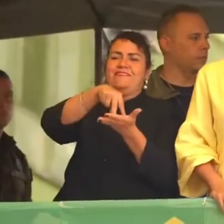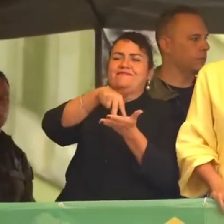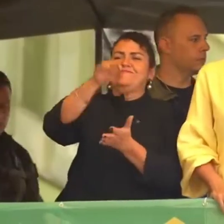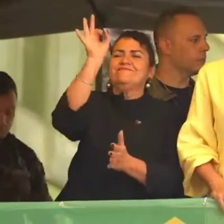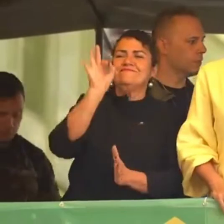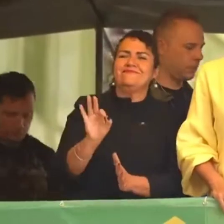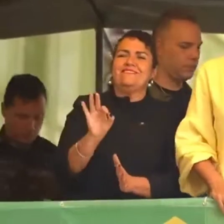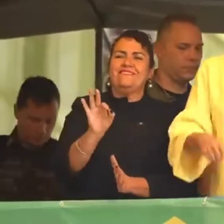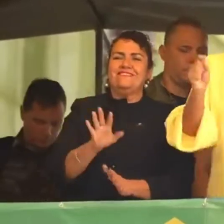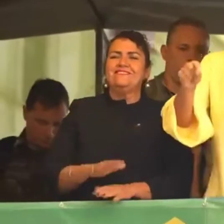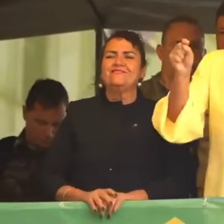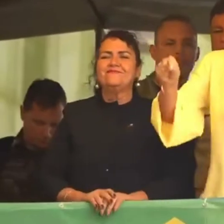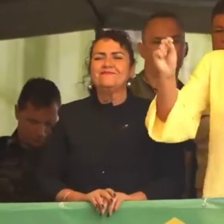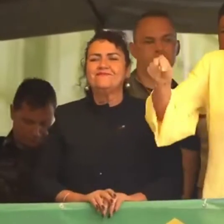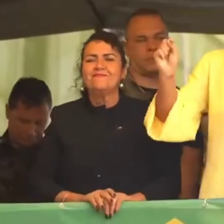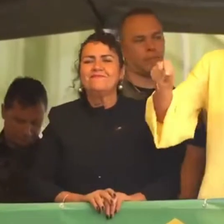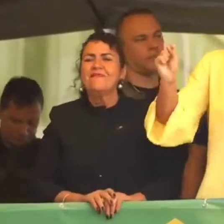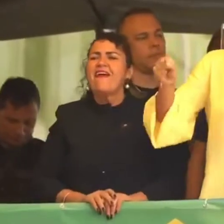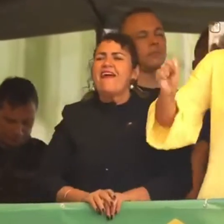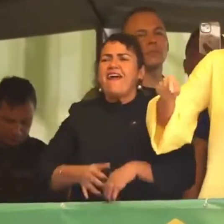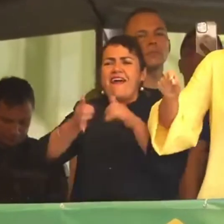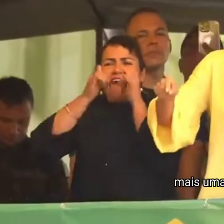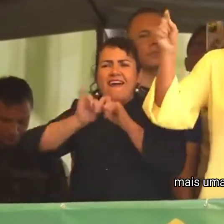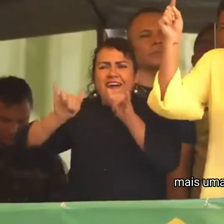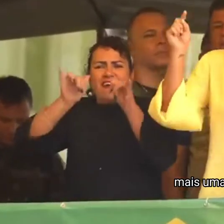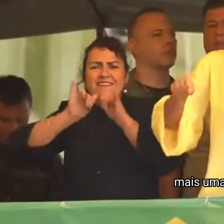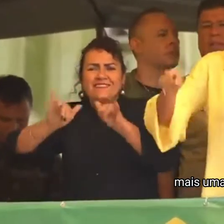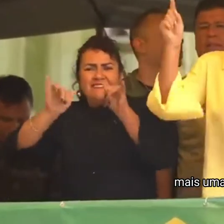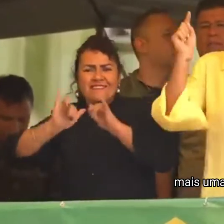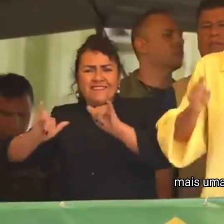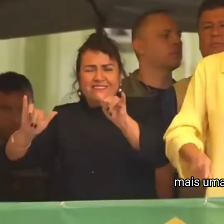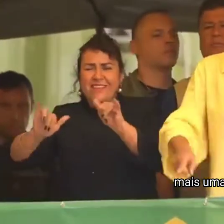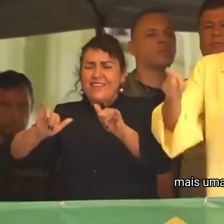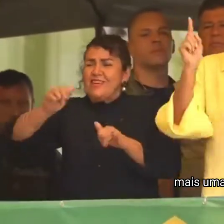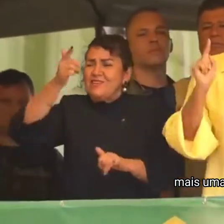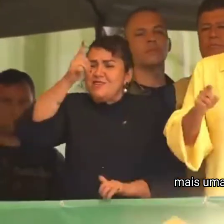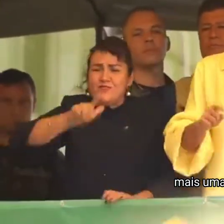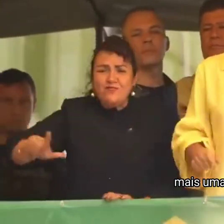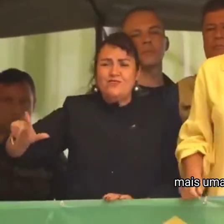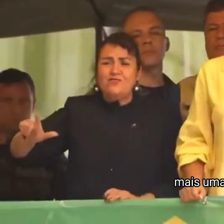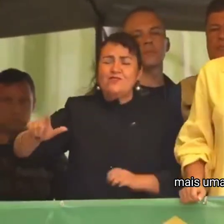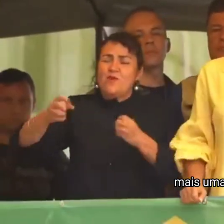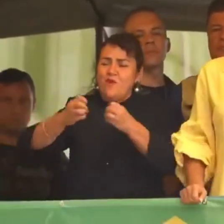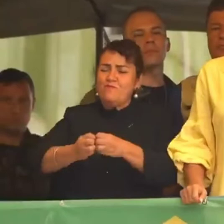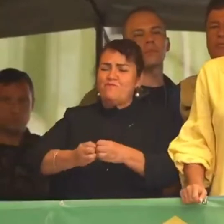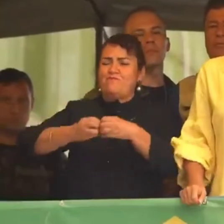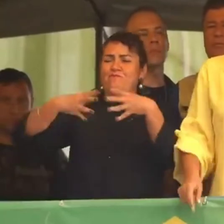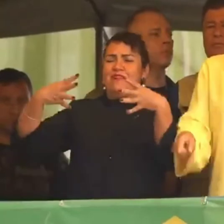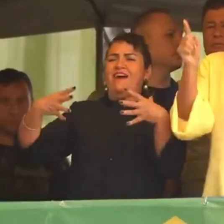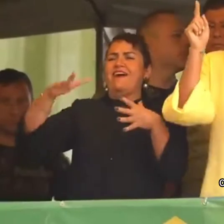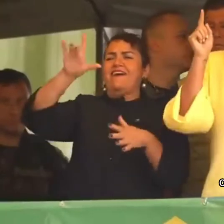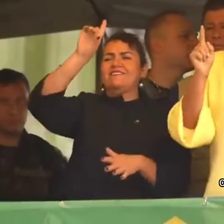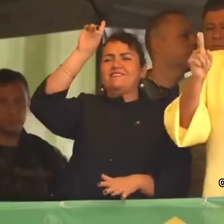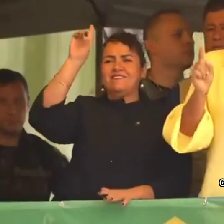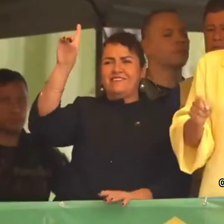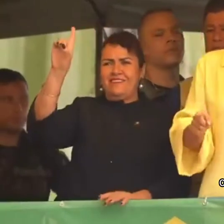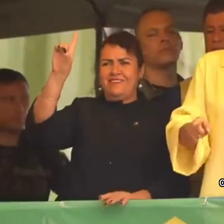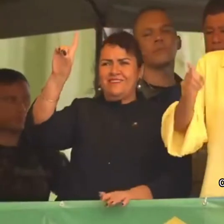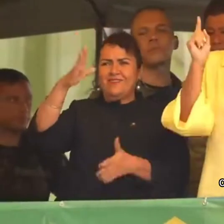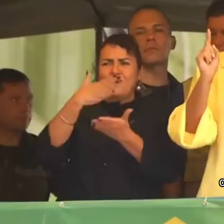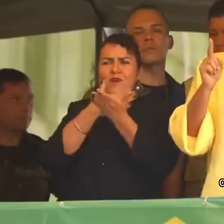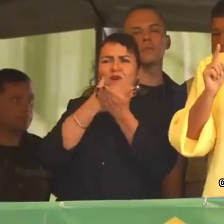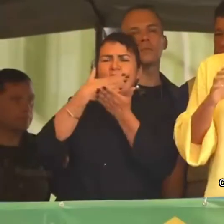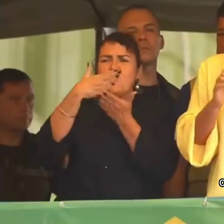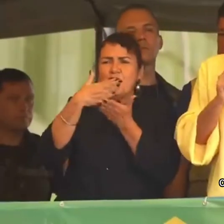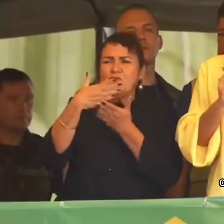certeza. Essa campanha, mais uma vez, é um milagre de Deus. Começou